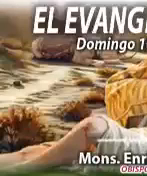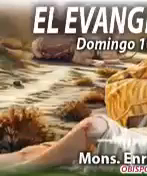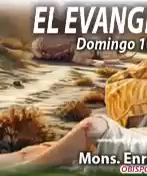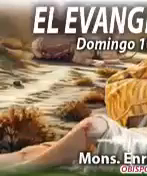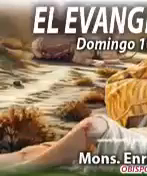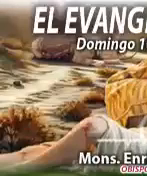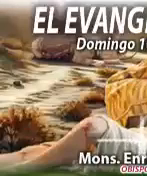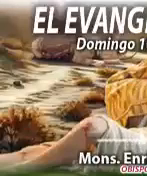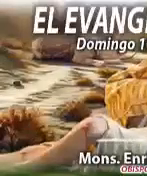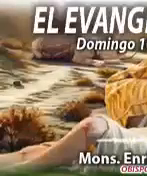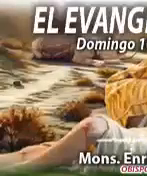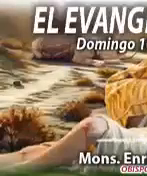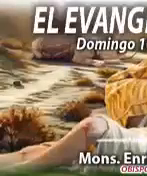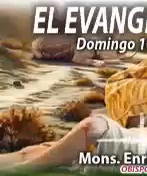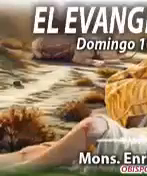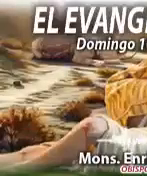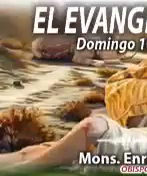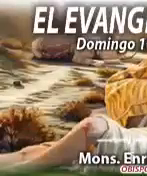Aliméntame,